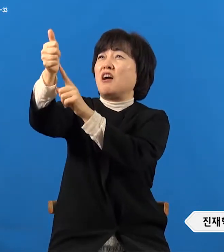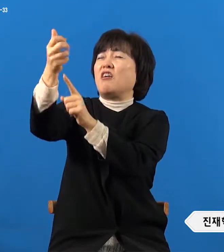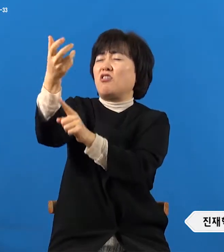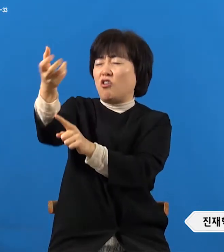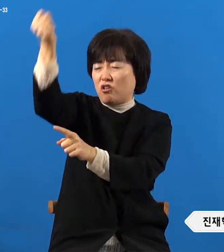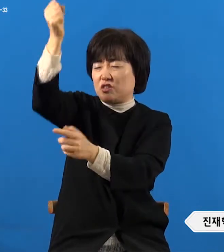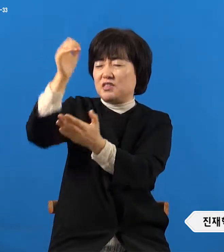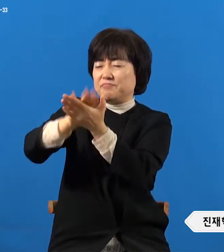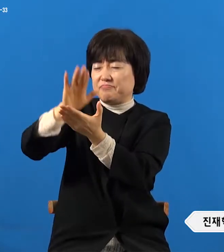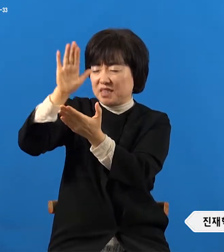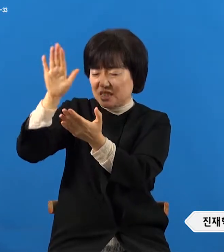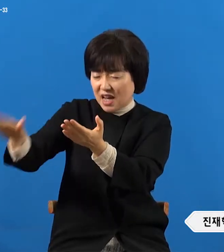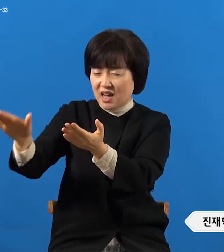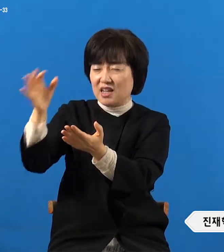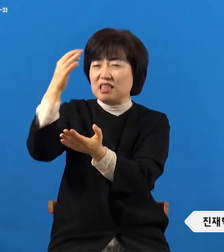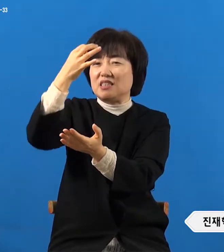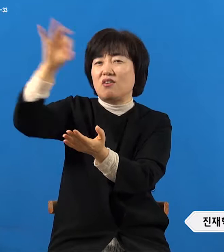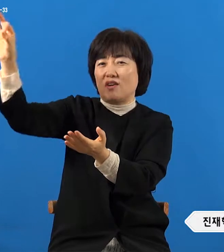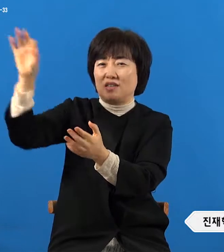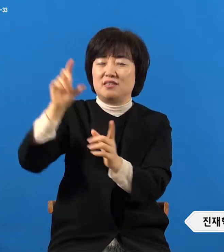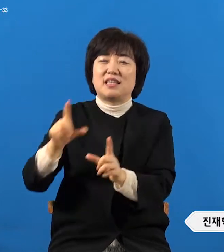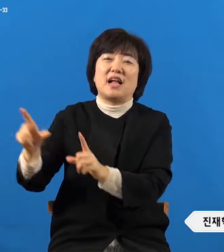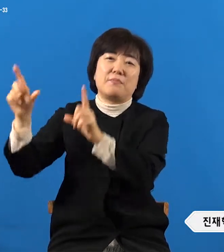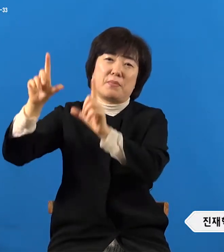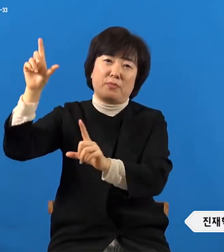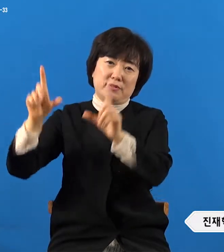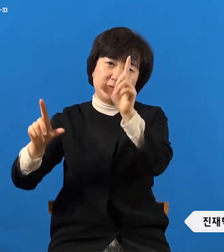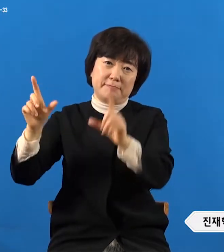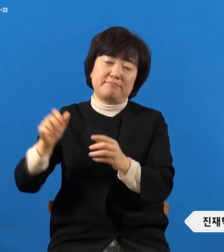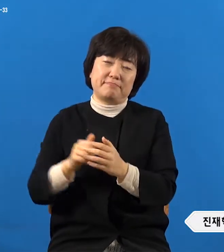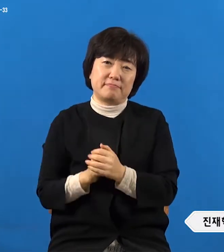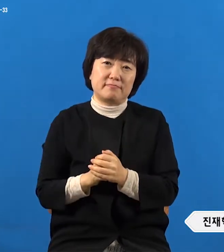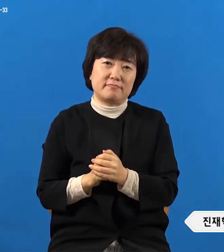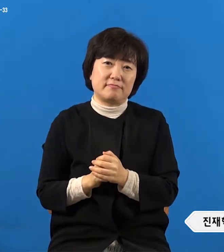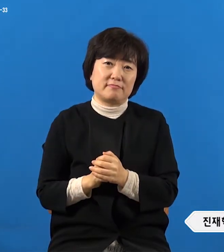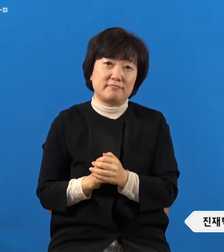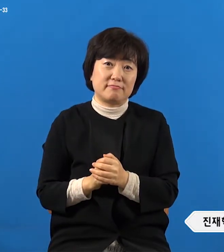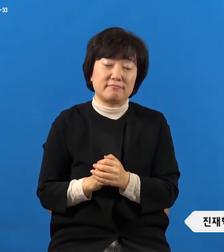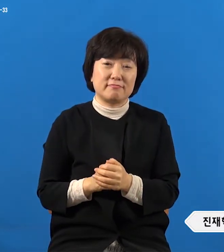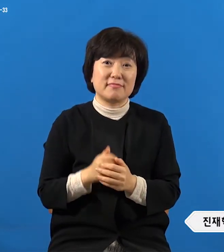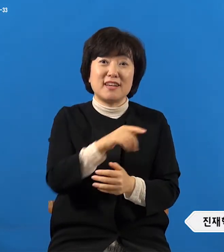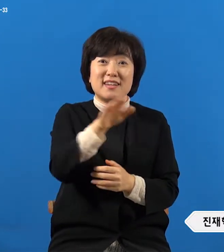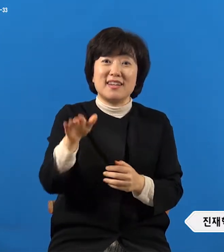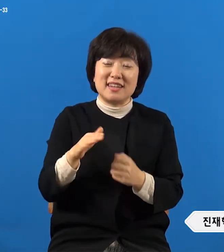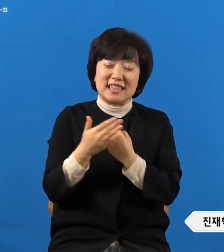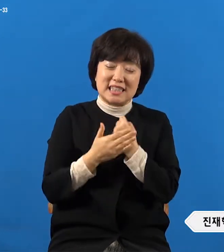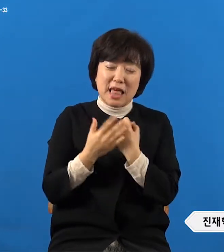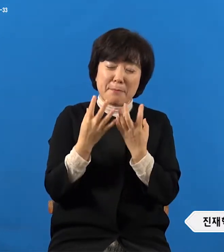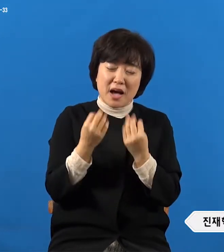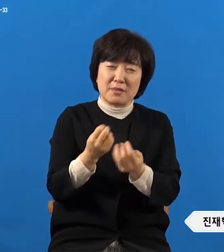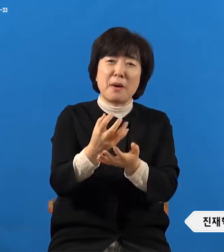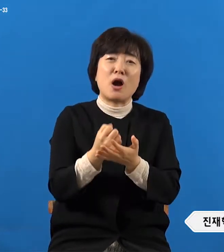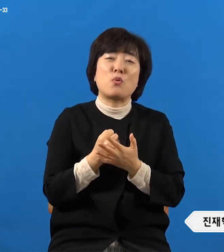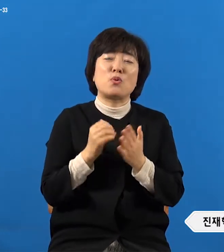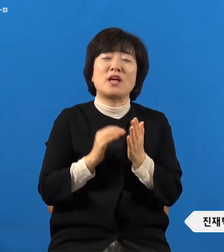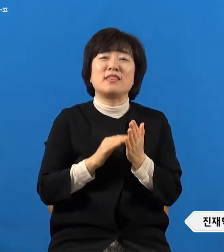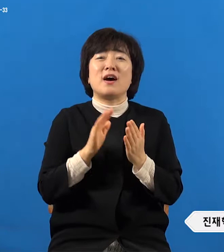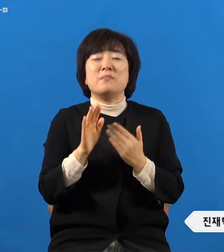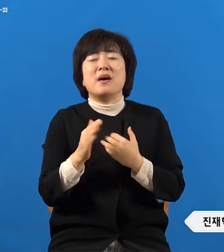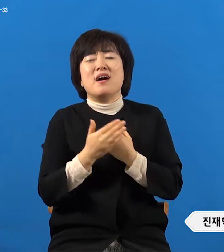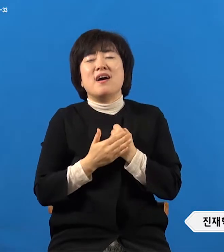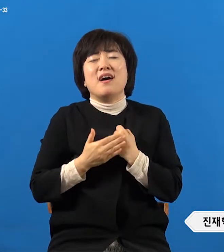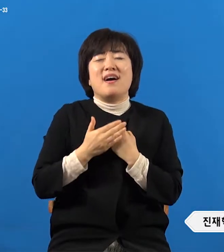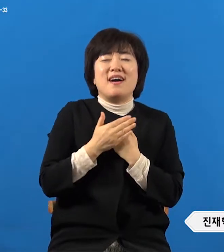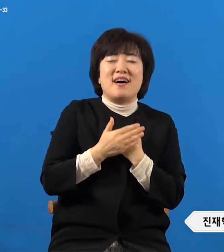인정하는 삶의 모습을 이야기합니다. 수련회에서 은혜 많이 받고 난 다음에 끝나고 버스 탈